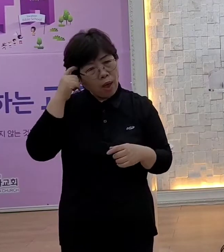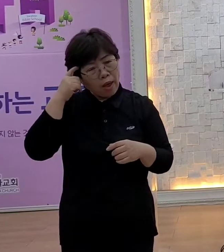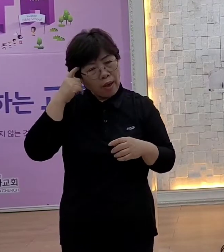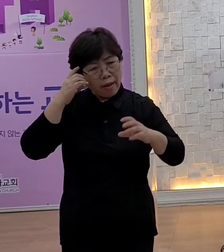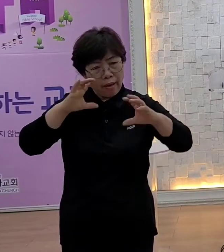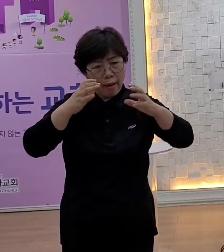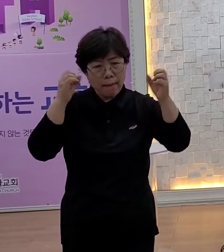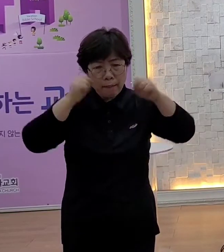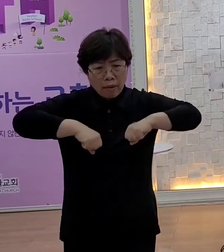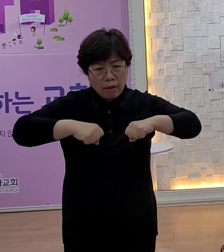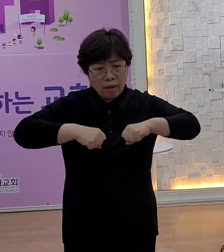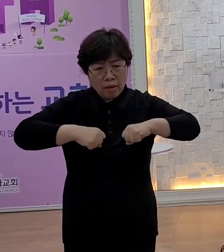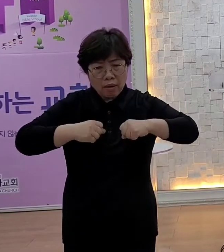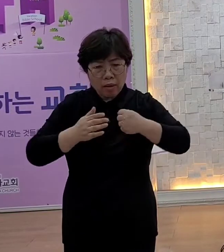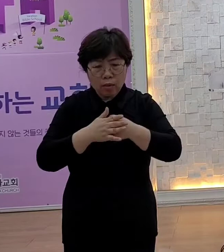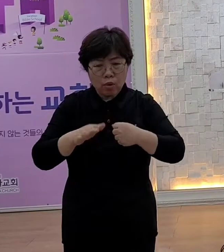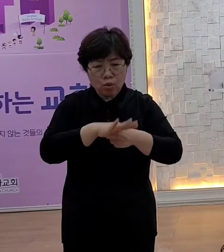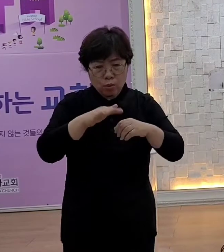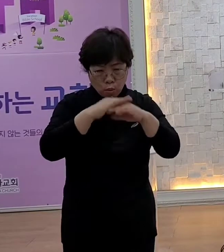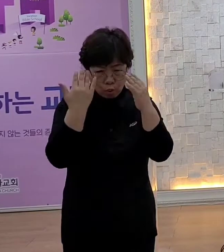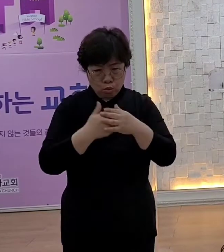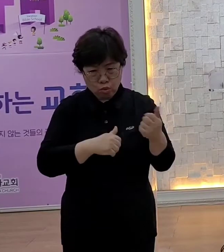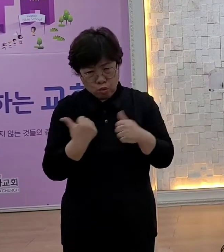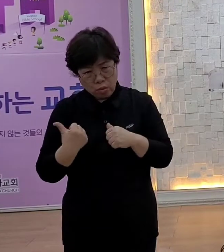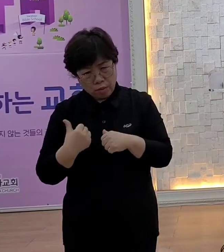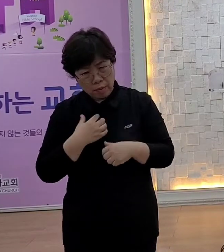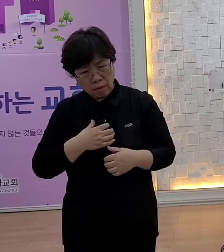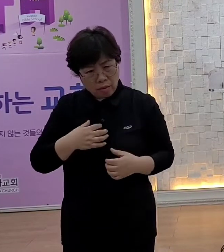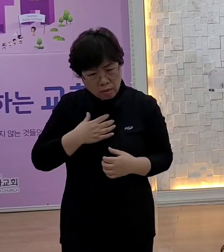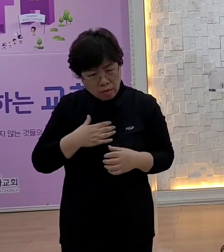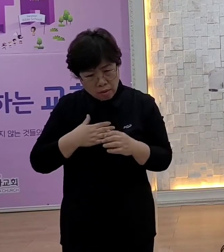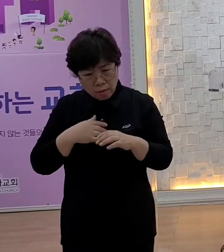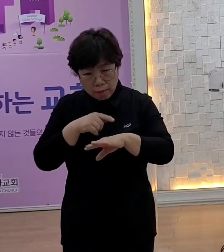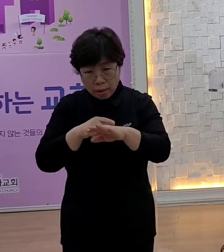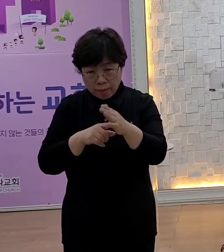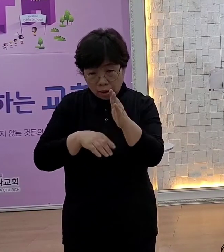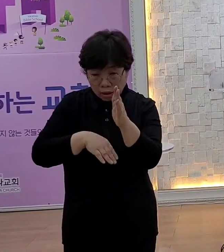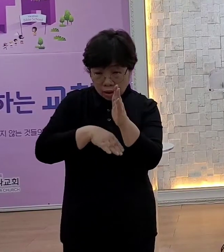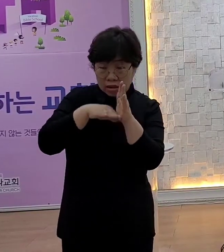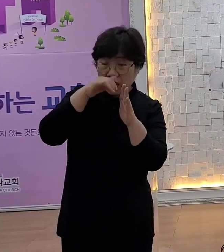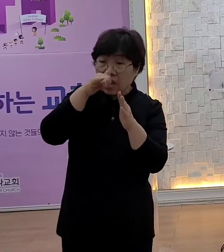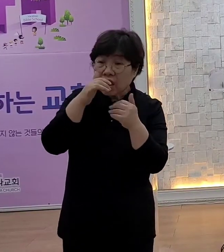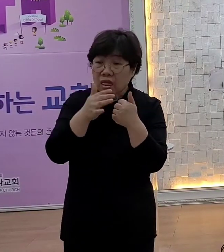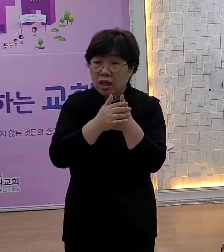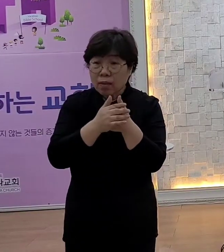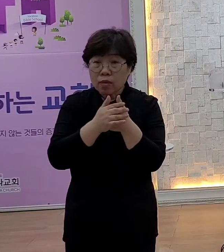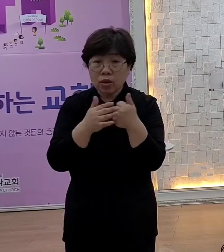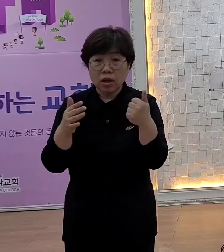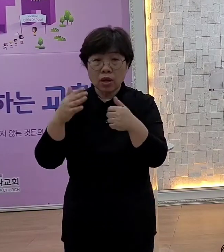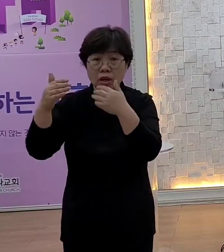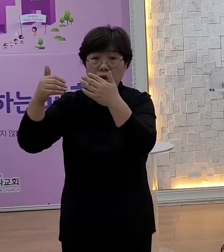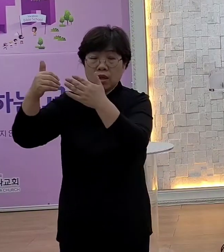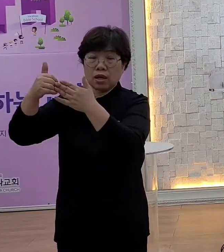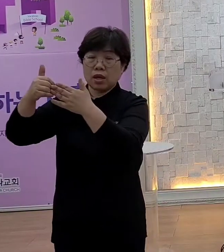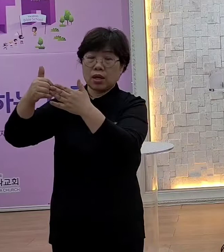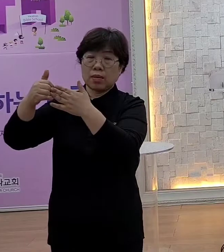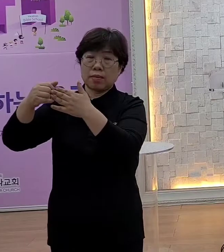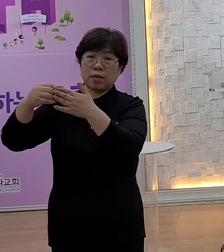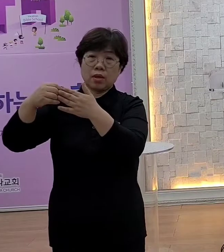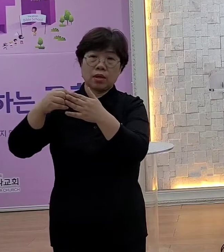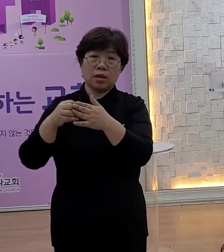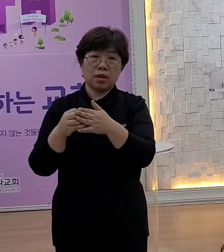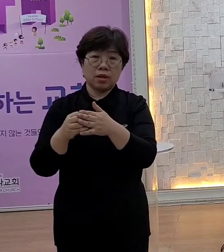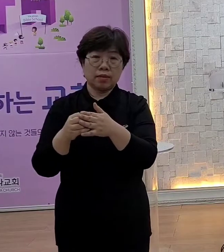아닌가라는 생각이 그들 마음속에 이미 가득 차 있었다. 그러니까 하나님은 기근도